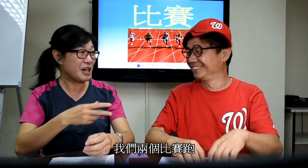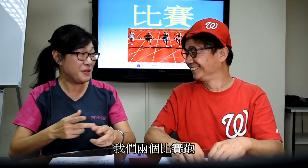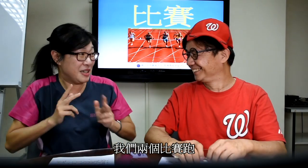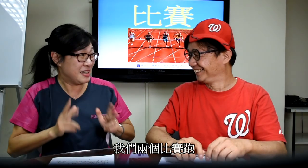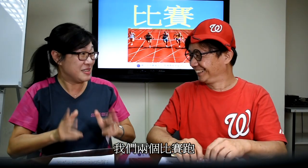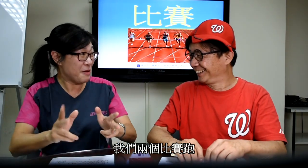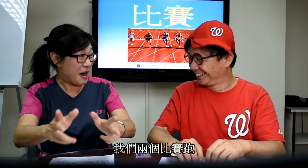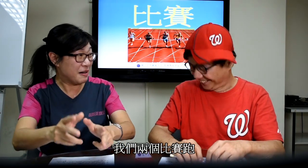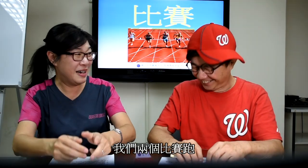比赛跑。